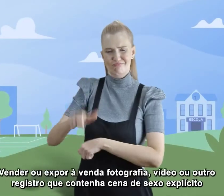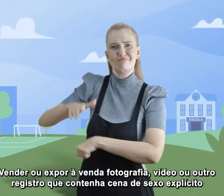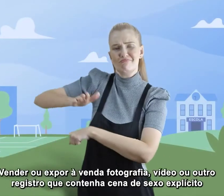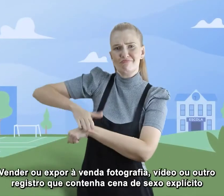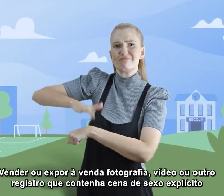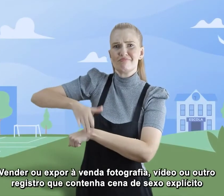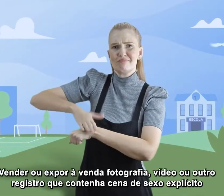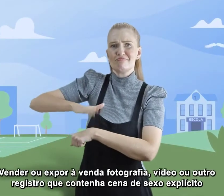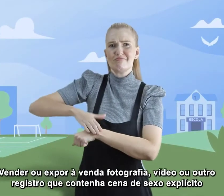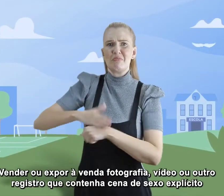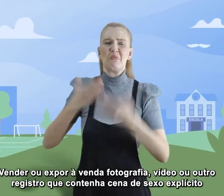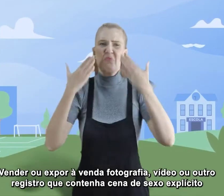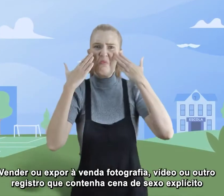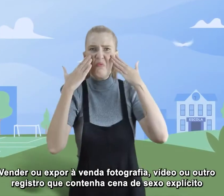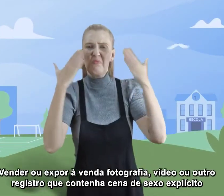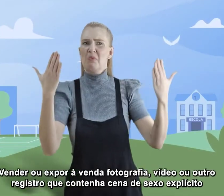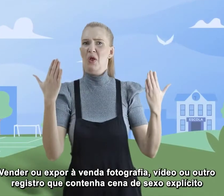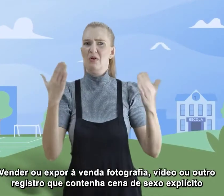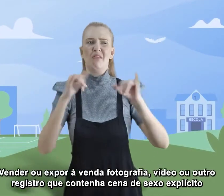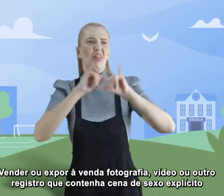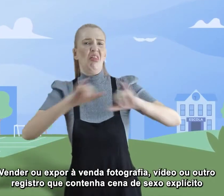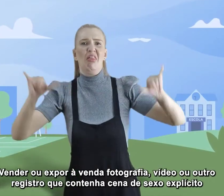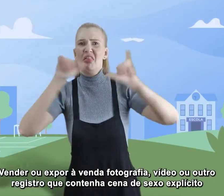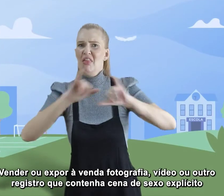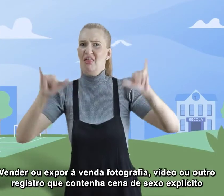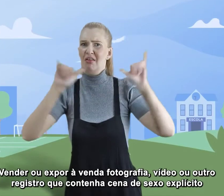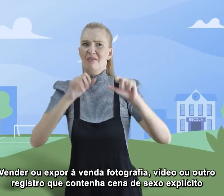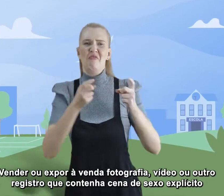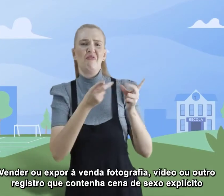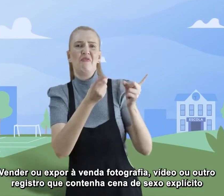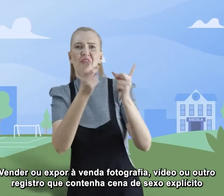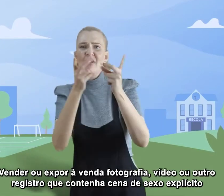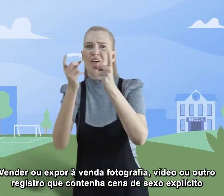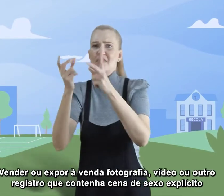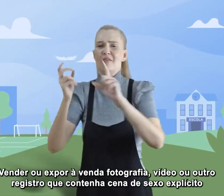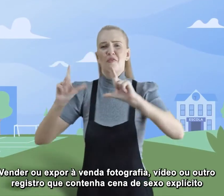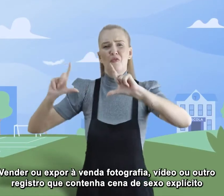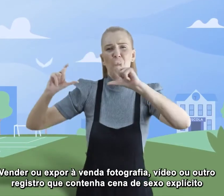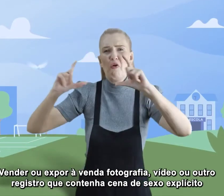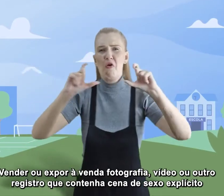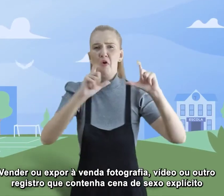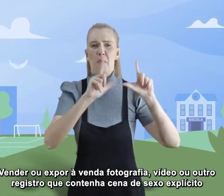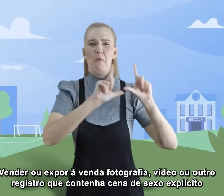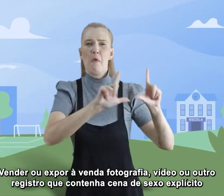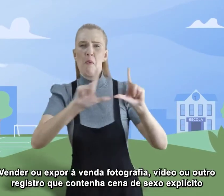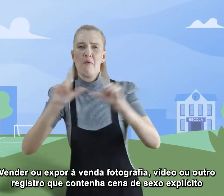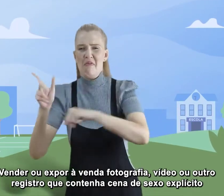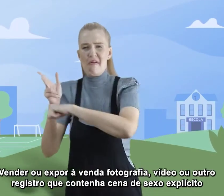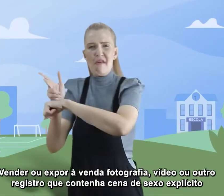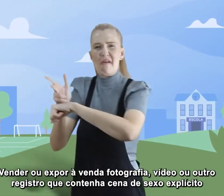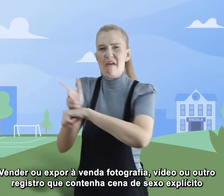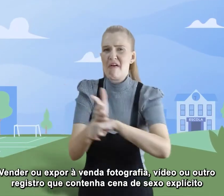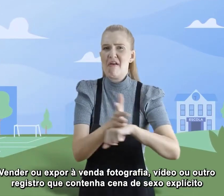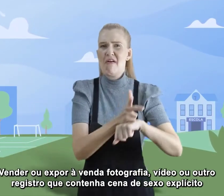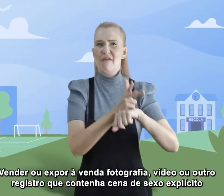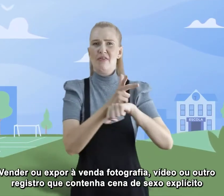Vender ou expor à venda fotografia, vídeo ou outro registro que contenha cena de